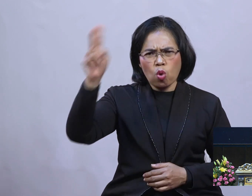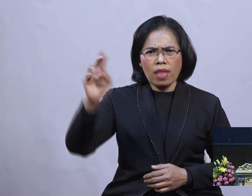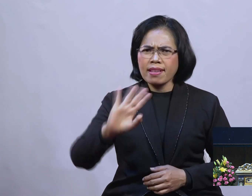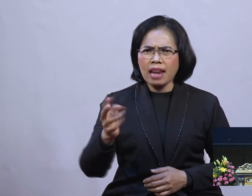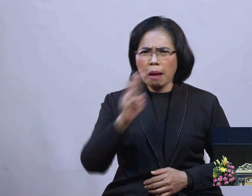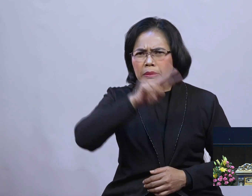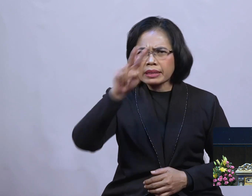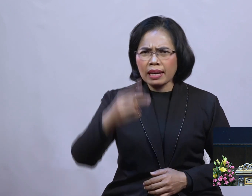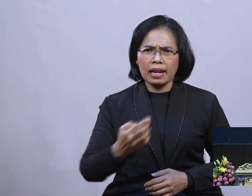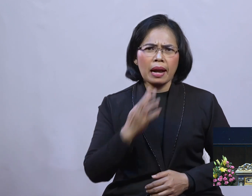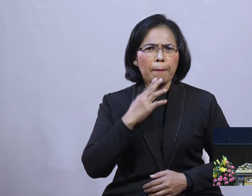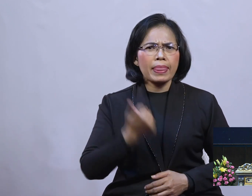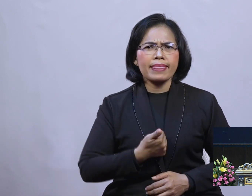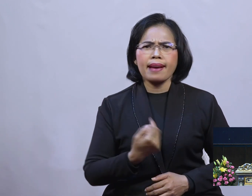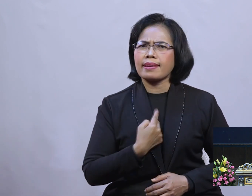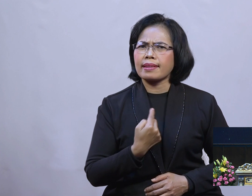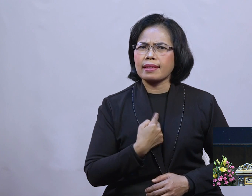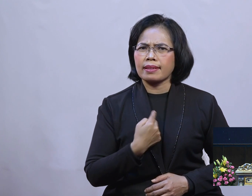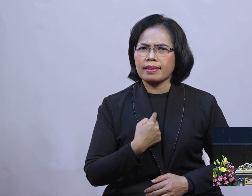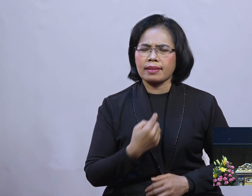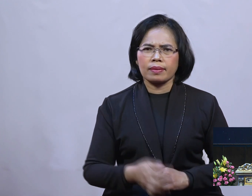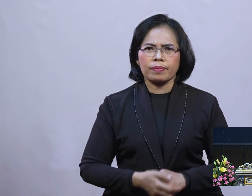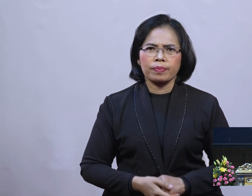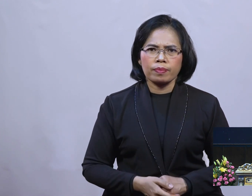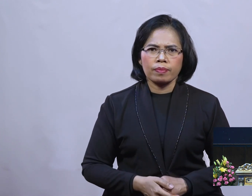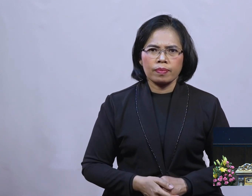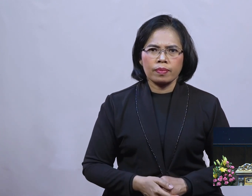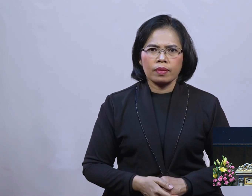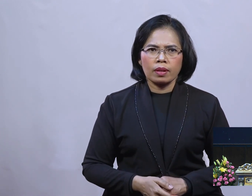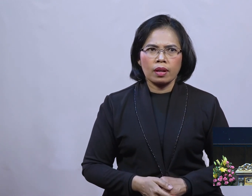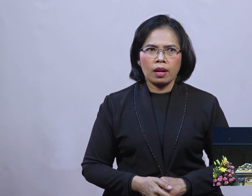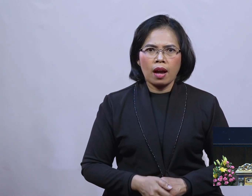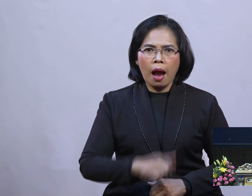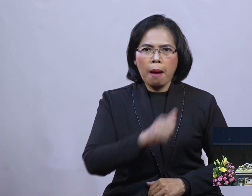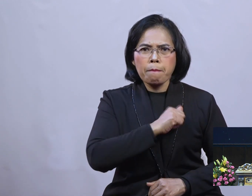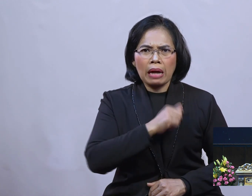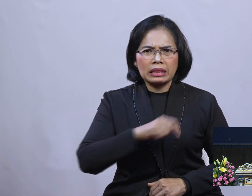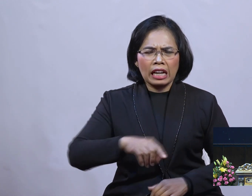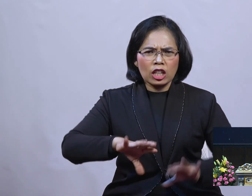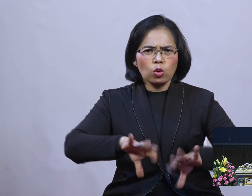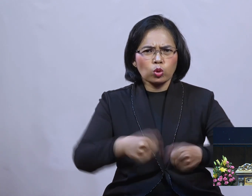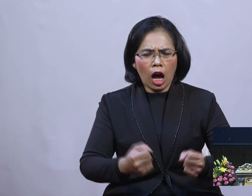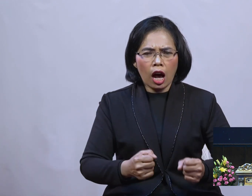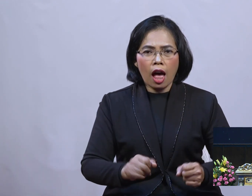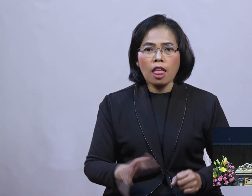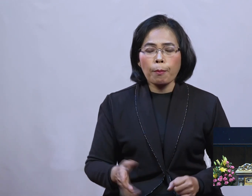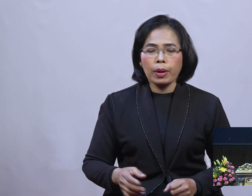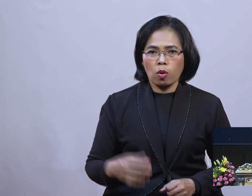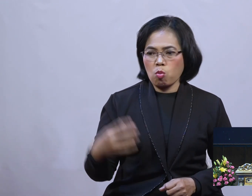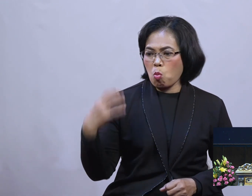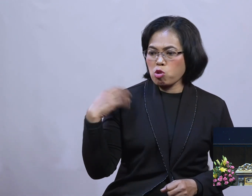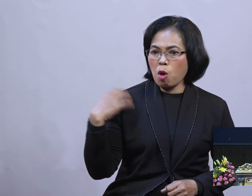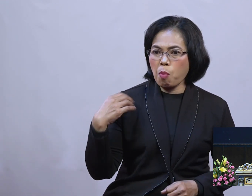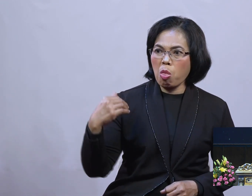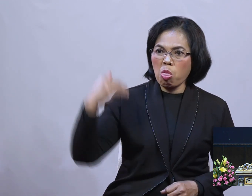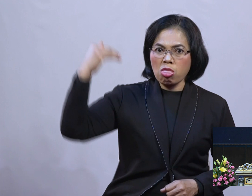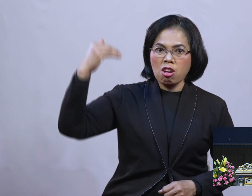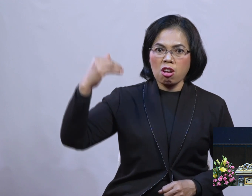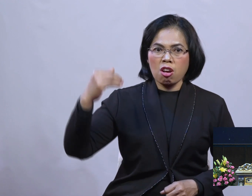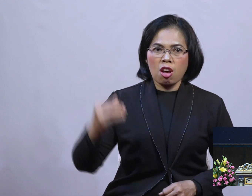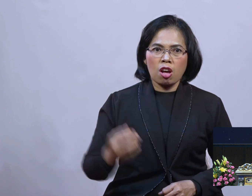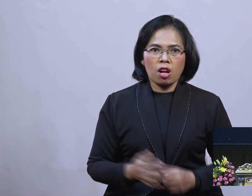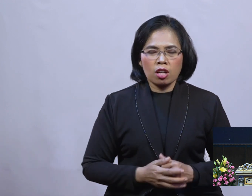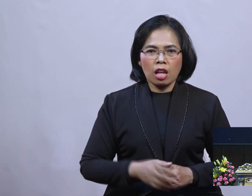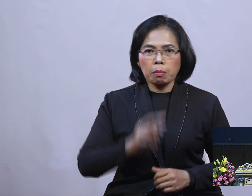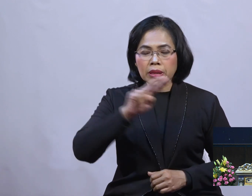kepentingannya sendiri rusaklah bangsa ini hanya menyebutnya Jaksa tapi mencari kepentingan diri sendiri orang